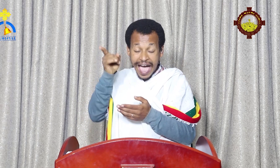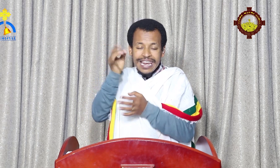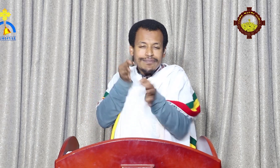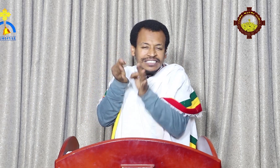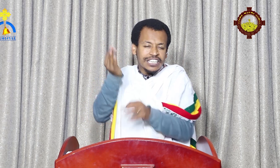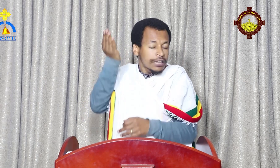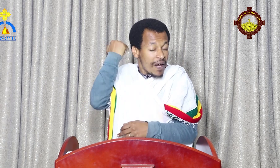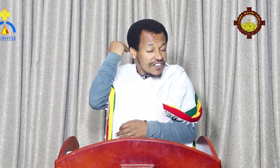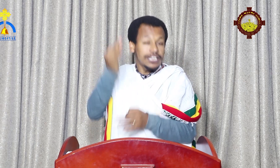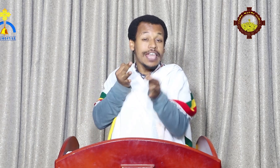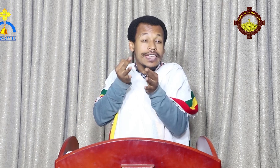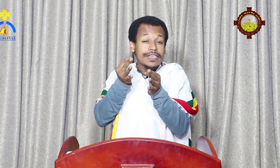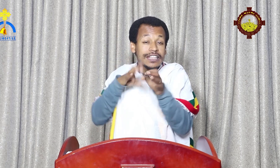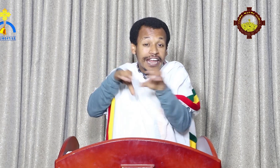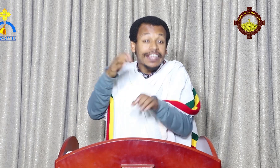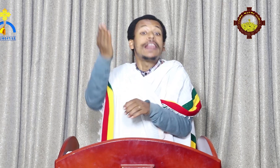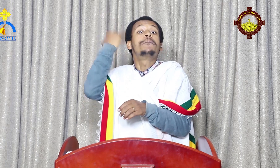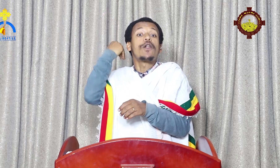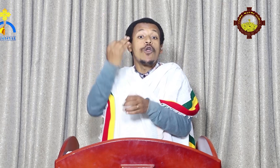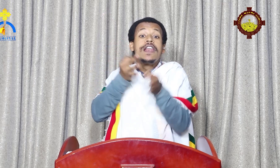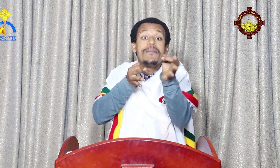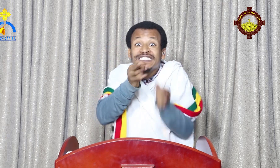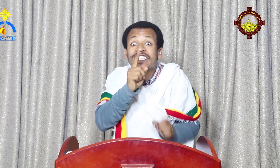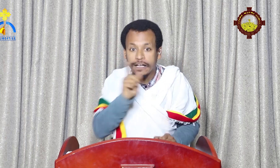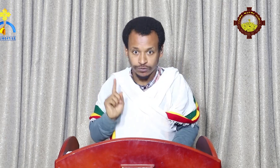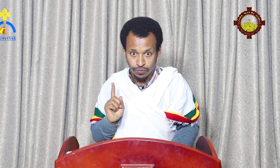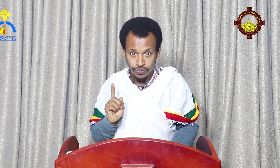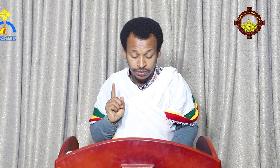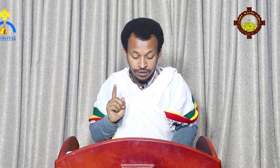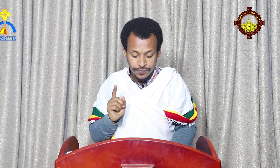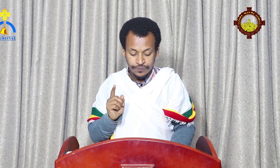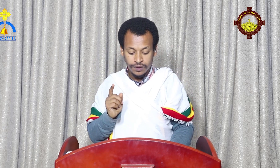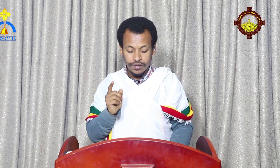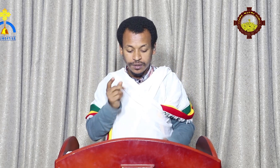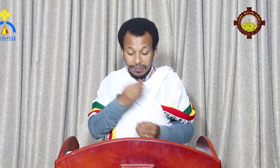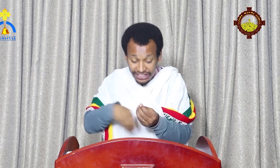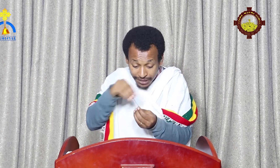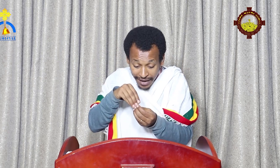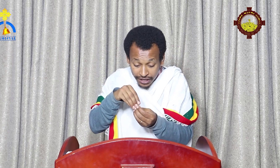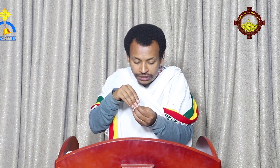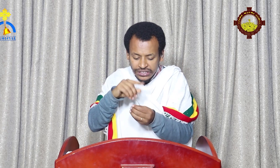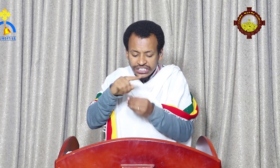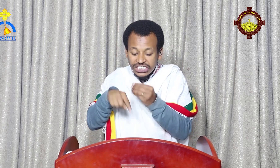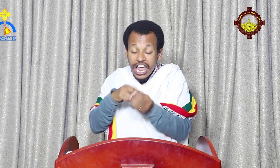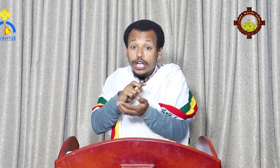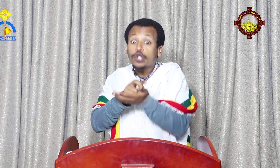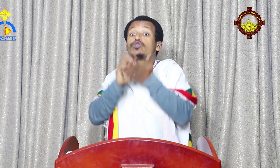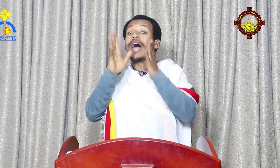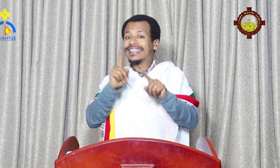ጳውሎስ ያለ ማስረዳት በግድ ይደረግ የነበረው ለማስረዳት ነው። በተጨማሪ ስለ ቅዱሳን